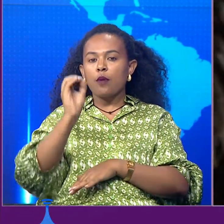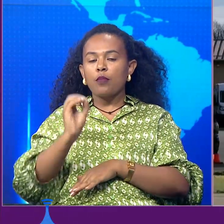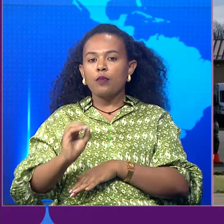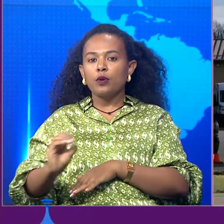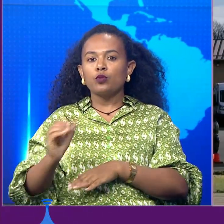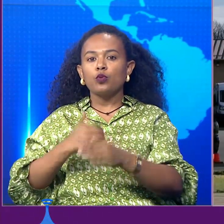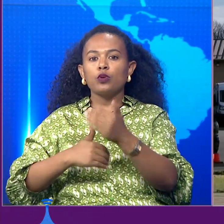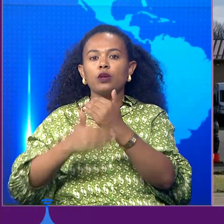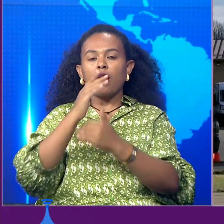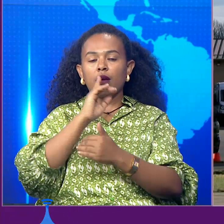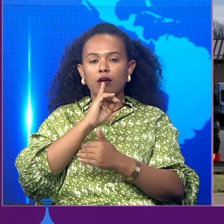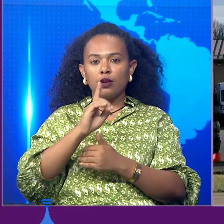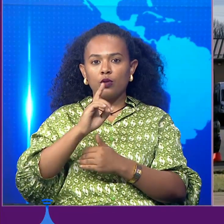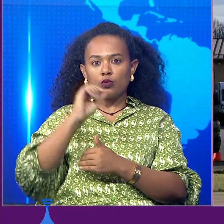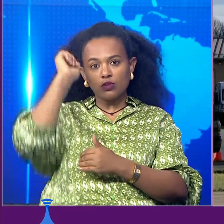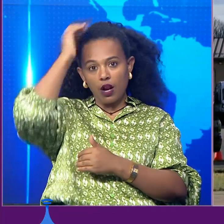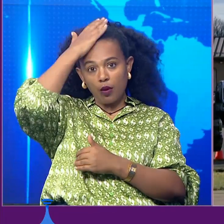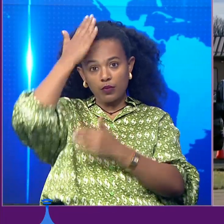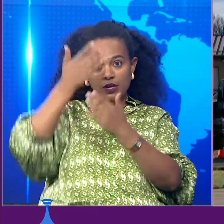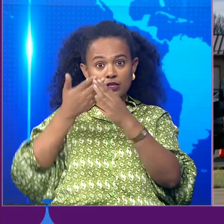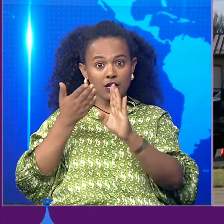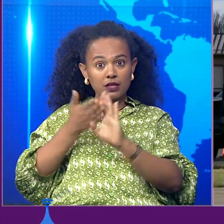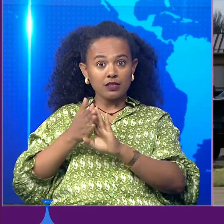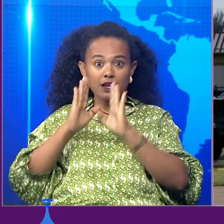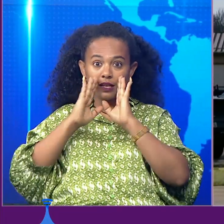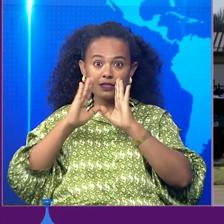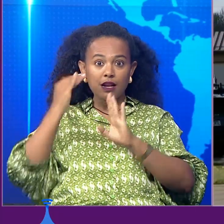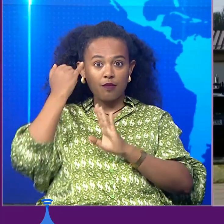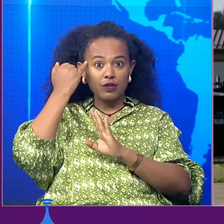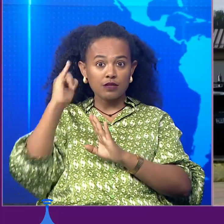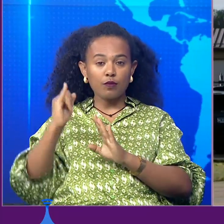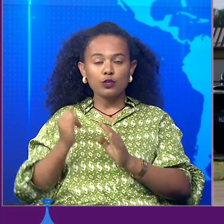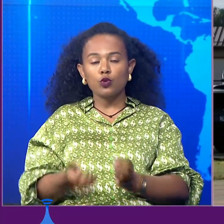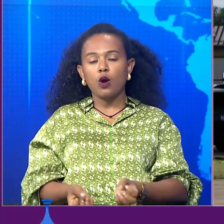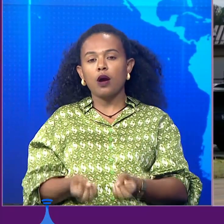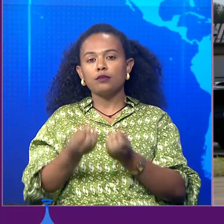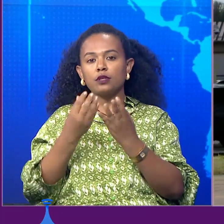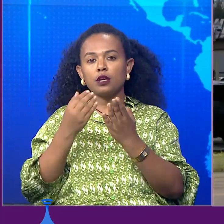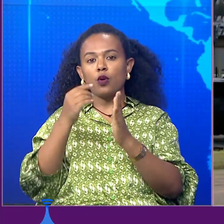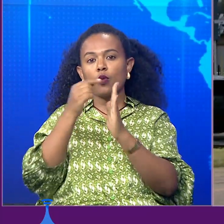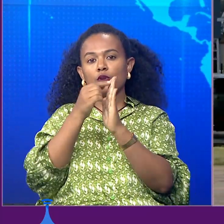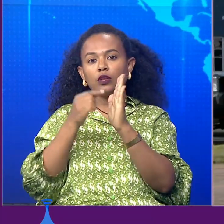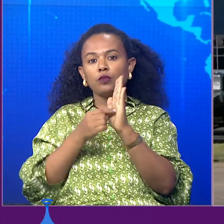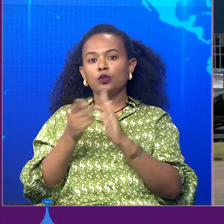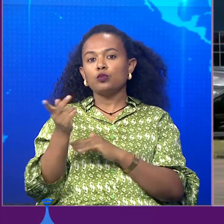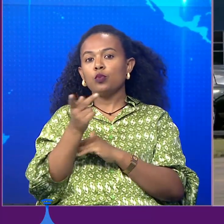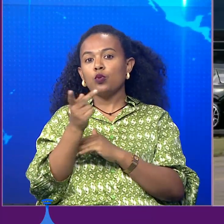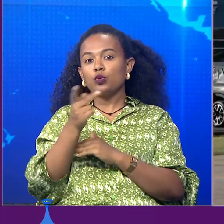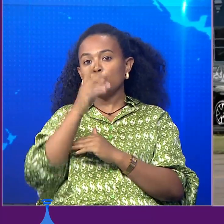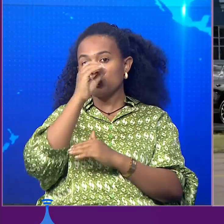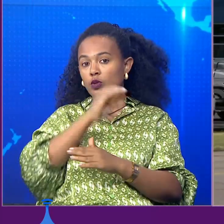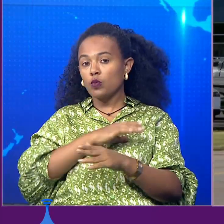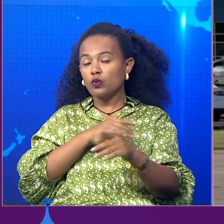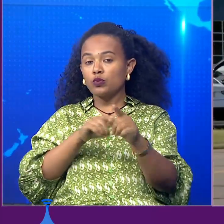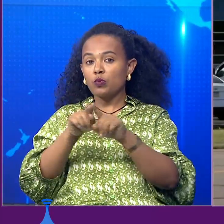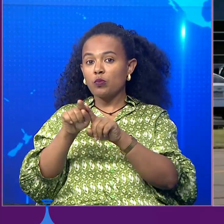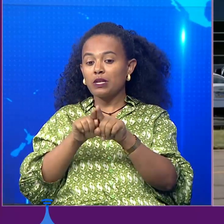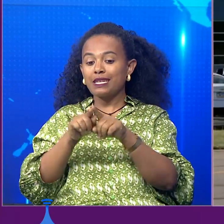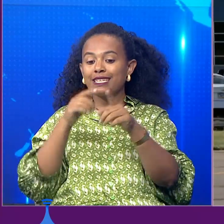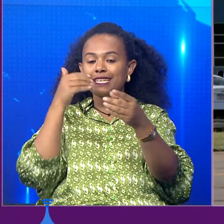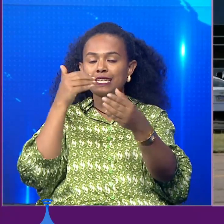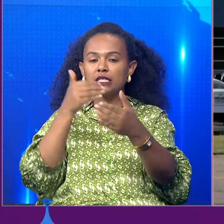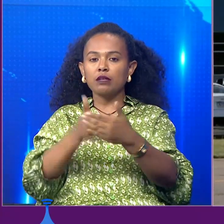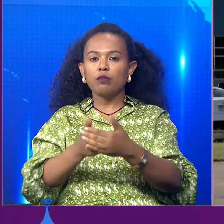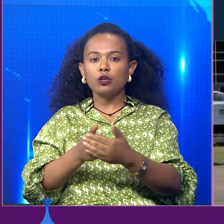ነው። ትራምፕ ከዚህ አንጻር የሰላም ሐሳባቸው አብዛኛው ነጥቦች በሁለቱም ወገኖች ስምምነት የተደረሰባቸው